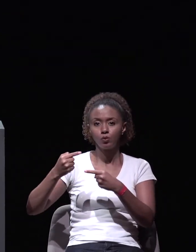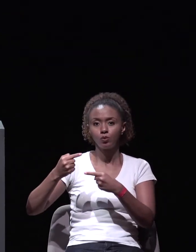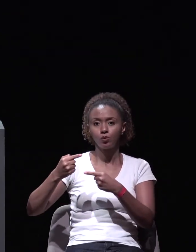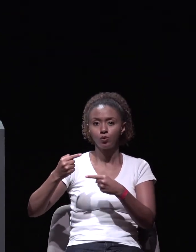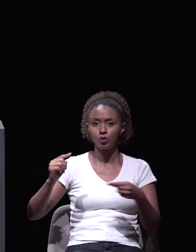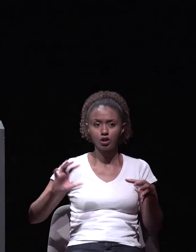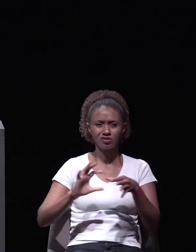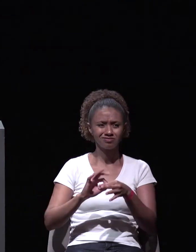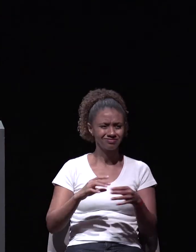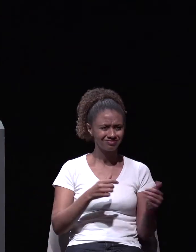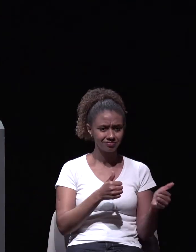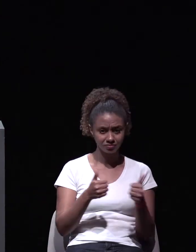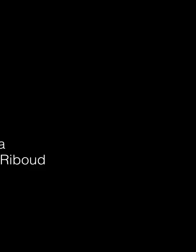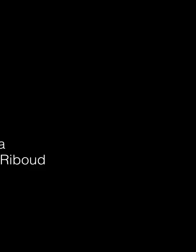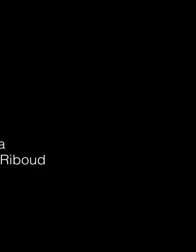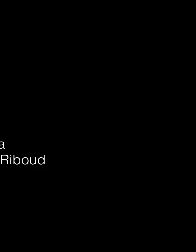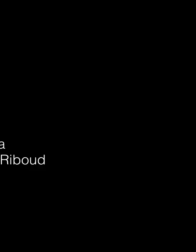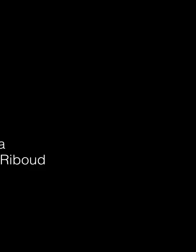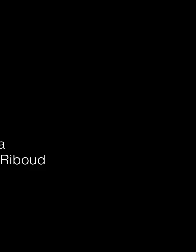Tudo bem, gente?